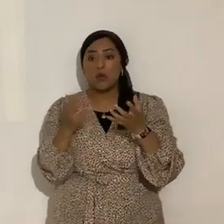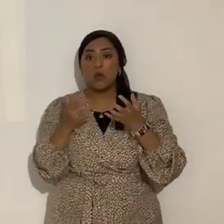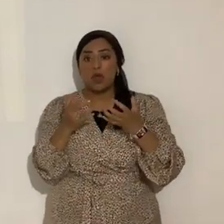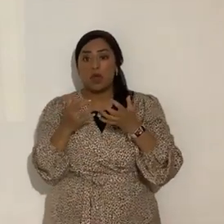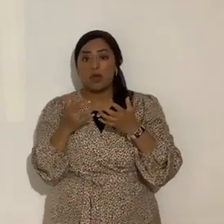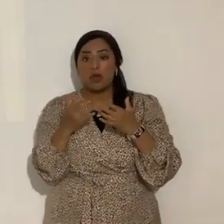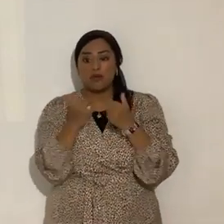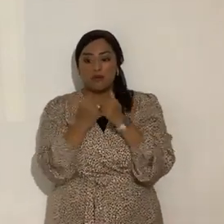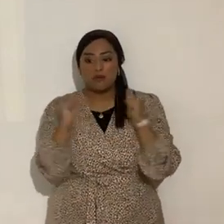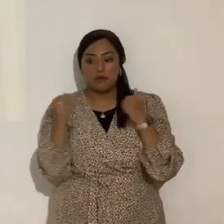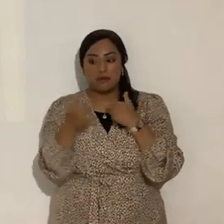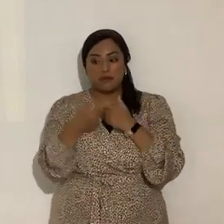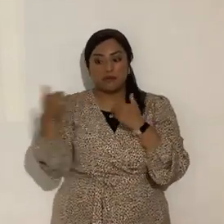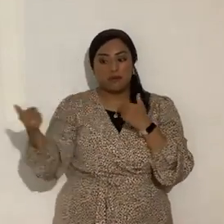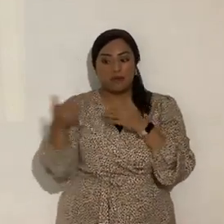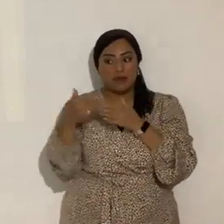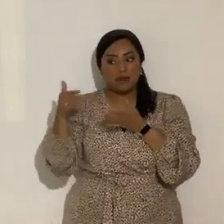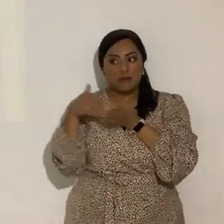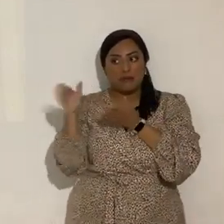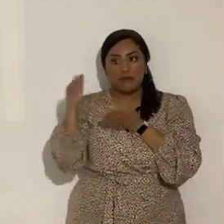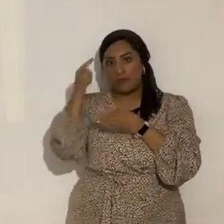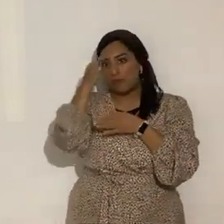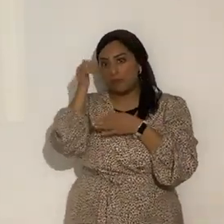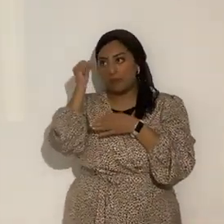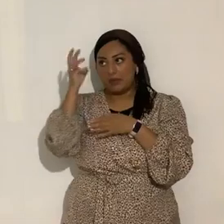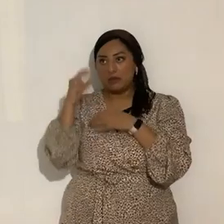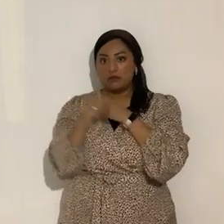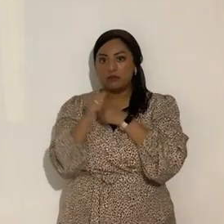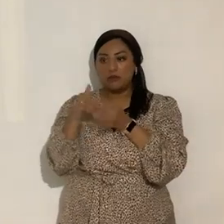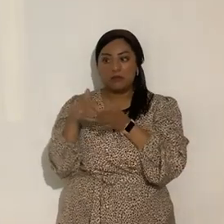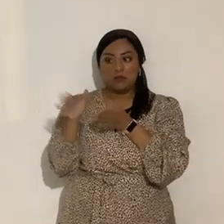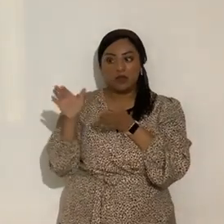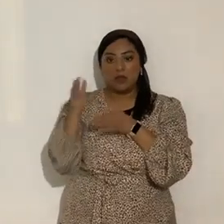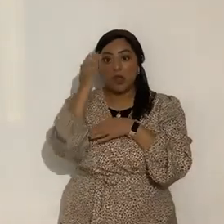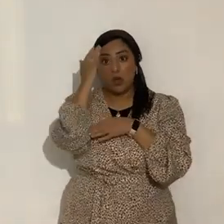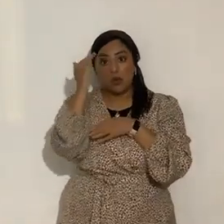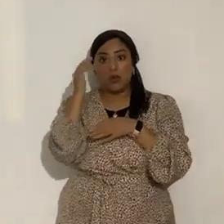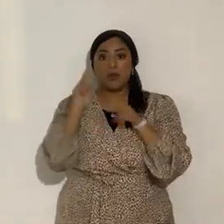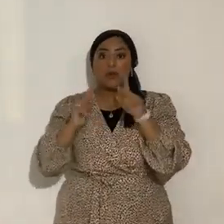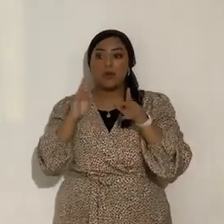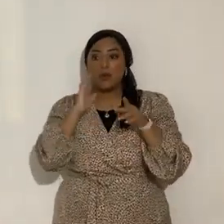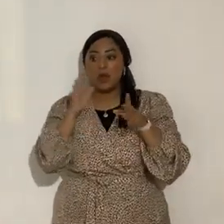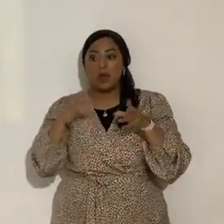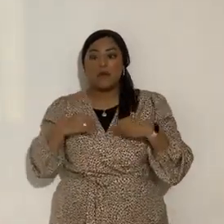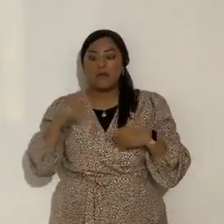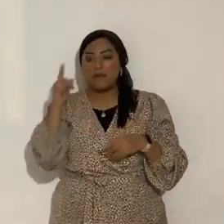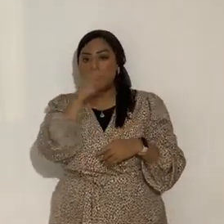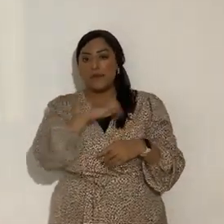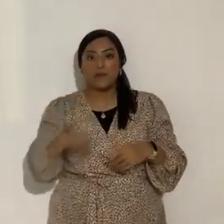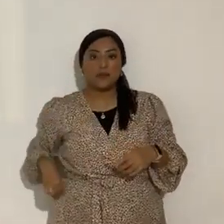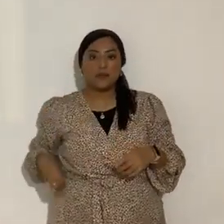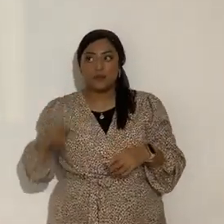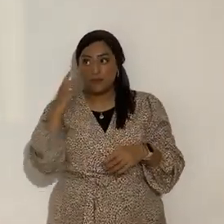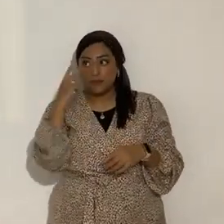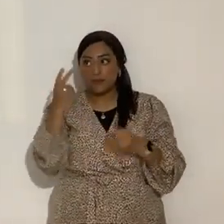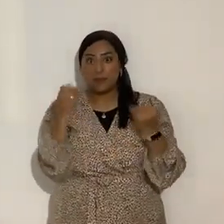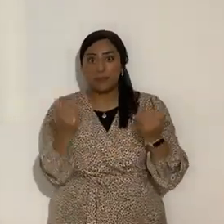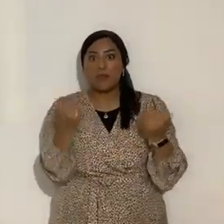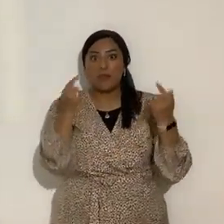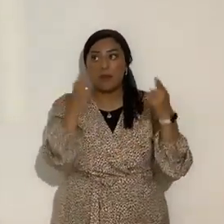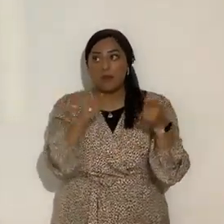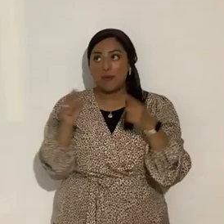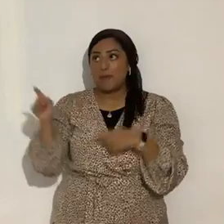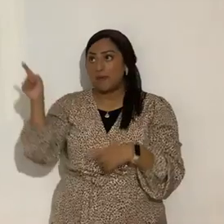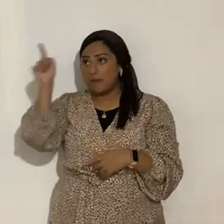estar a salvo de la verdad, piensa que Yahshua es un peligro, por eso van a aceptar al antimesías, y míralo con lo que está